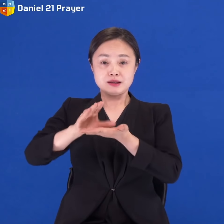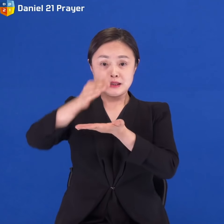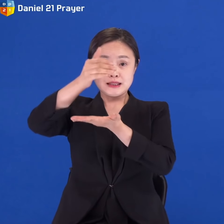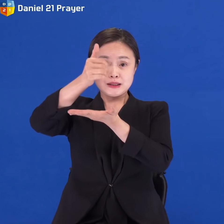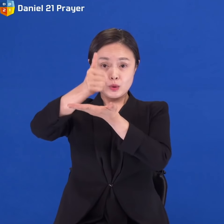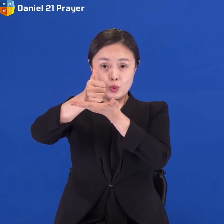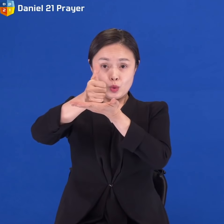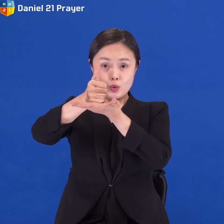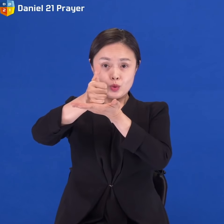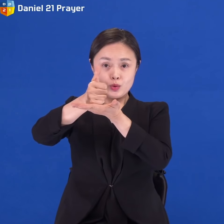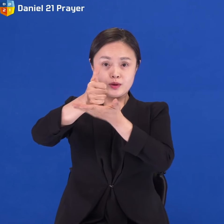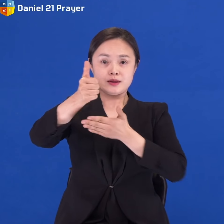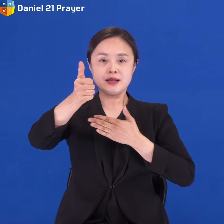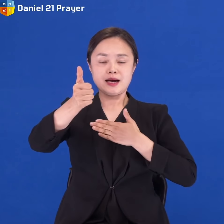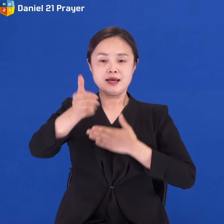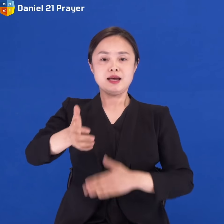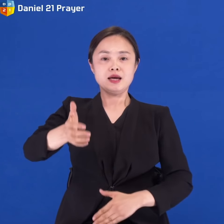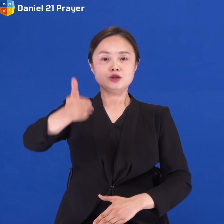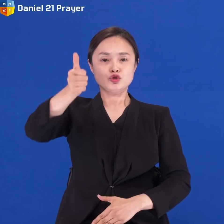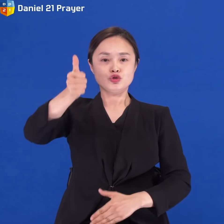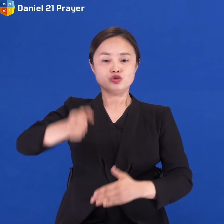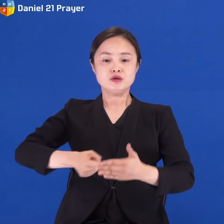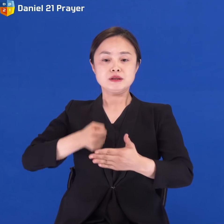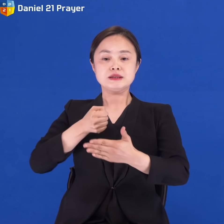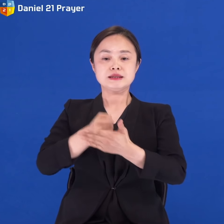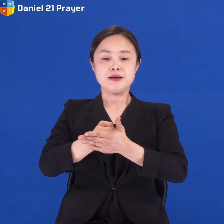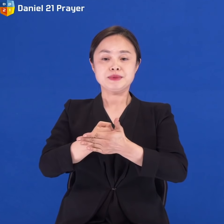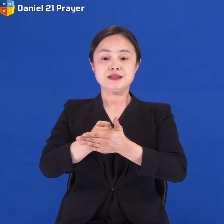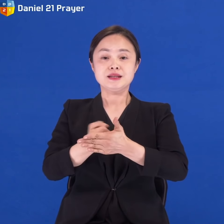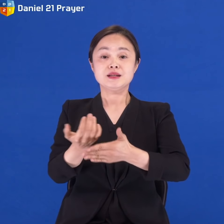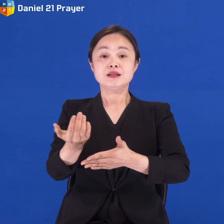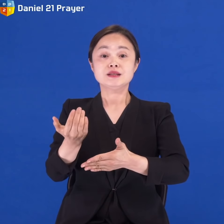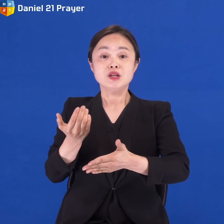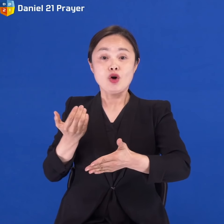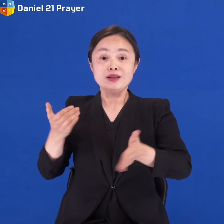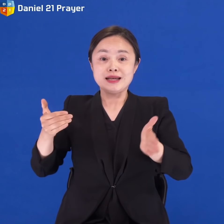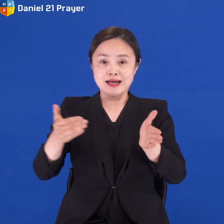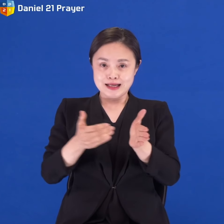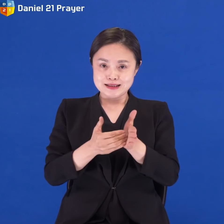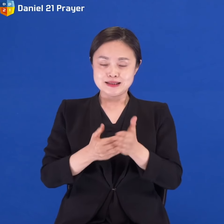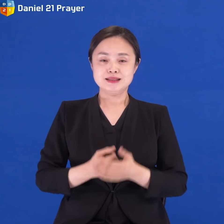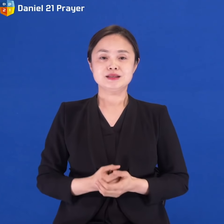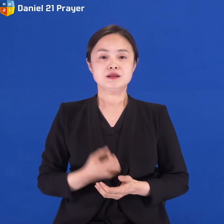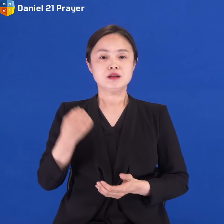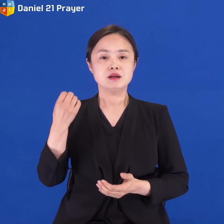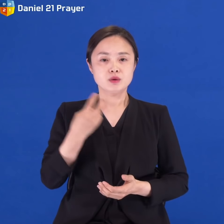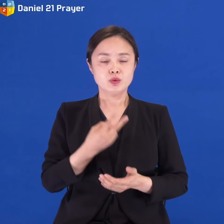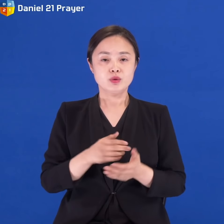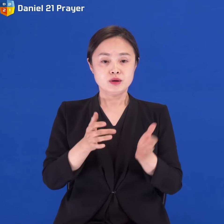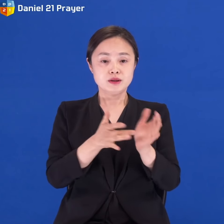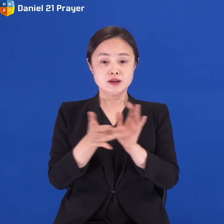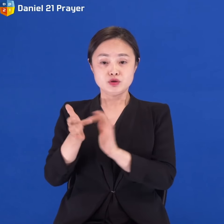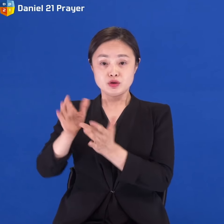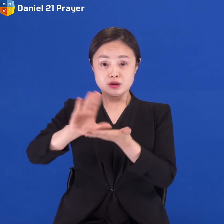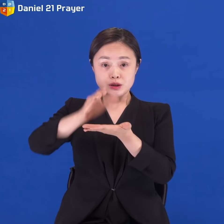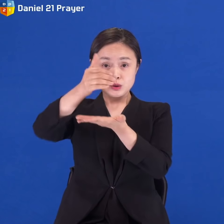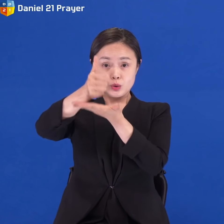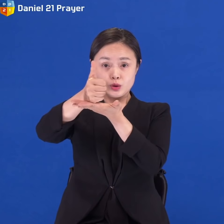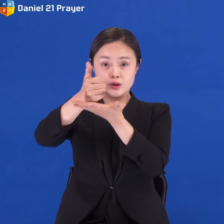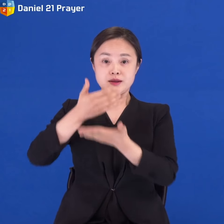주인으로 삼기 전까지, 또는 예수 그리스도를 나의